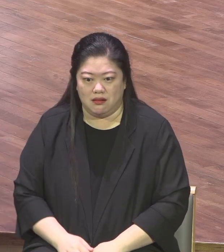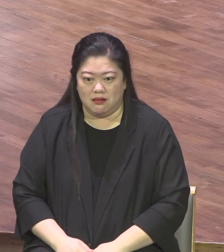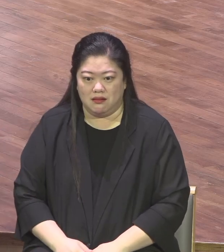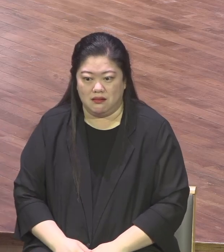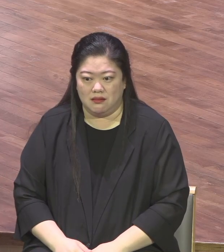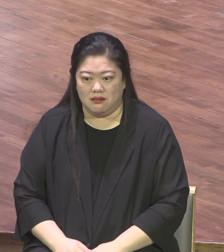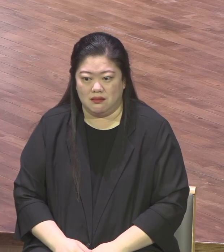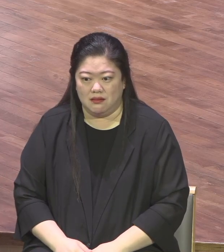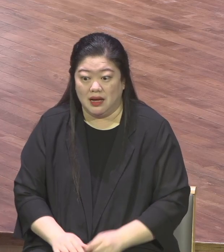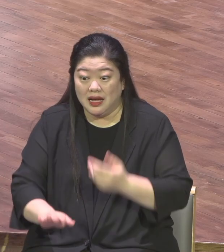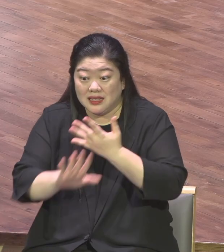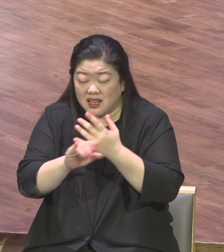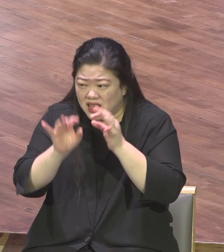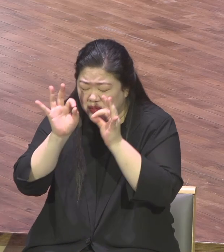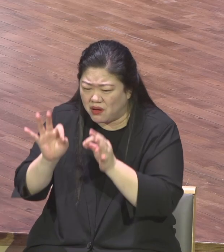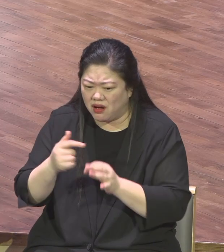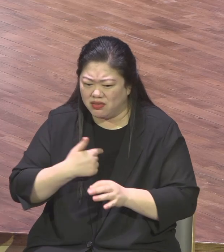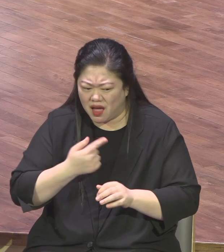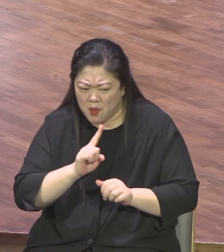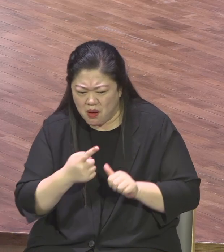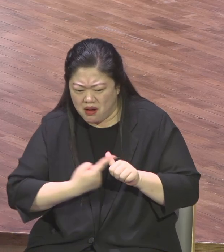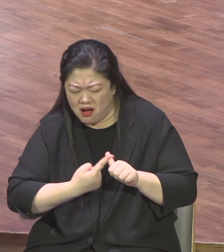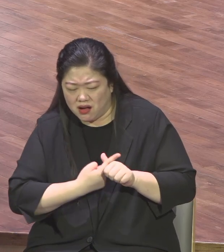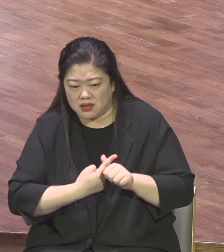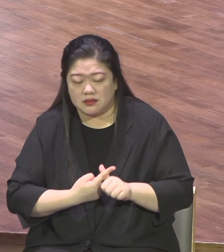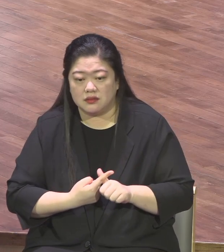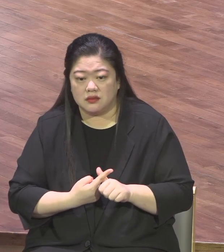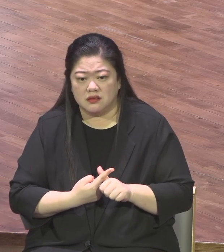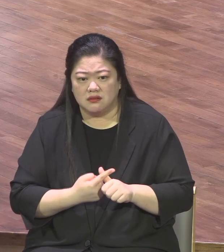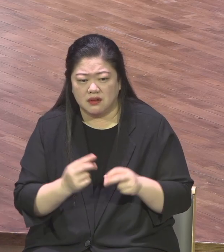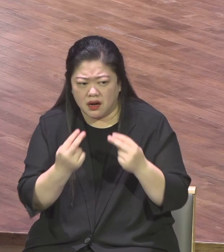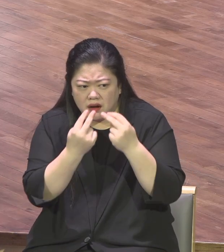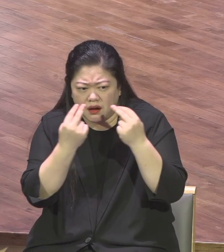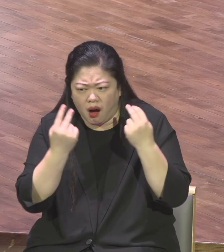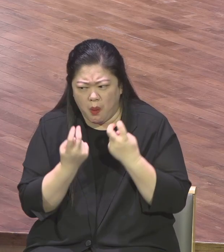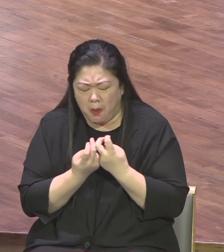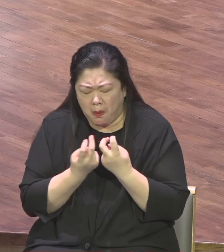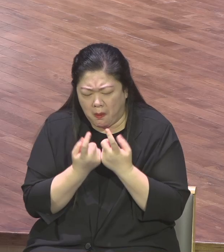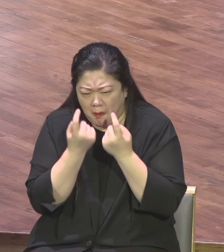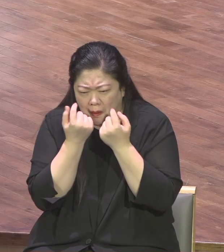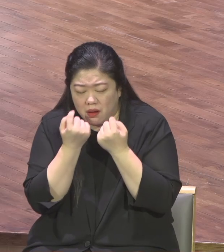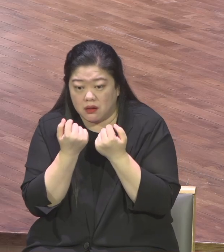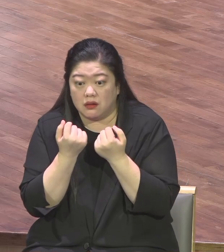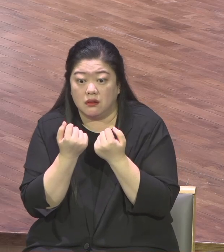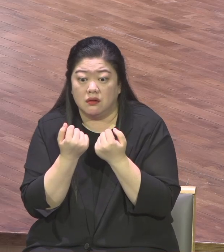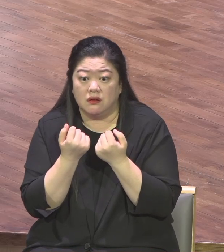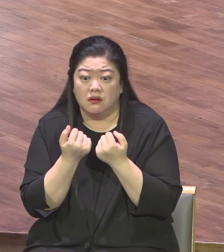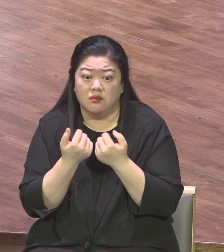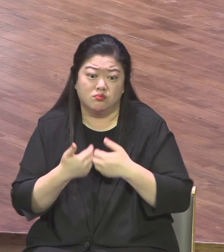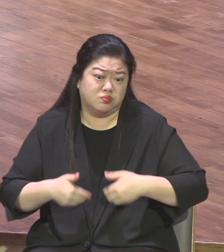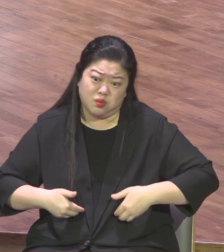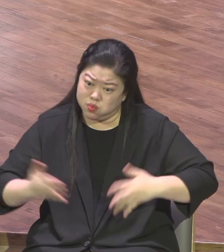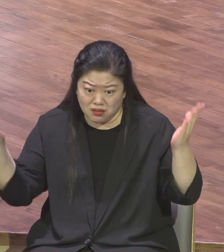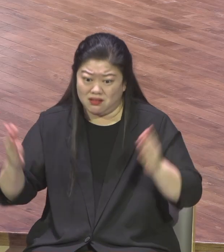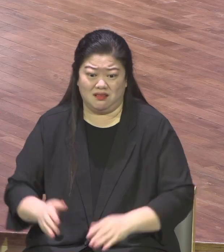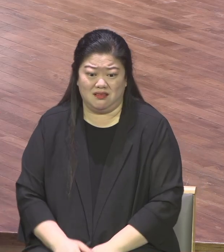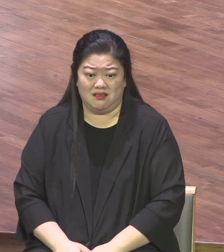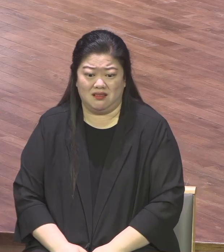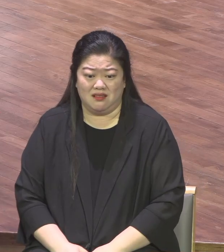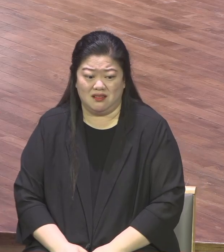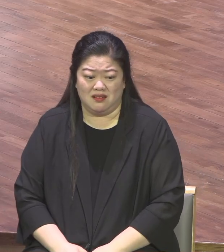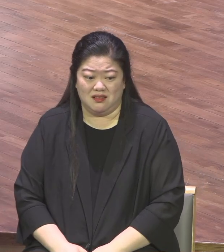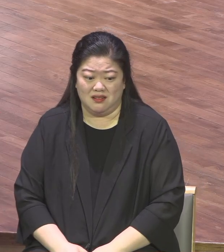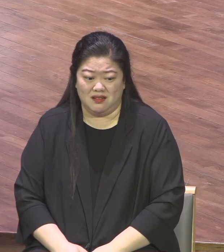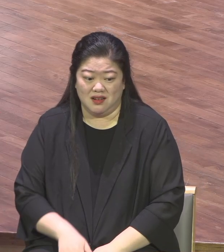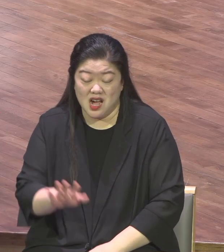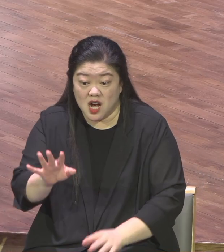나를 어떻게 생각하든지 그런 생각조차 하지 말아요. 남이 나를 어떻게 생각하고 늘 옆에 사람처럼 반응 그걸